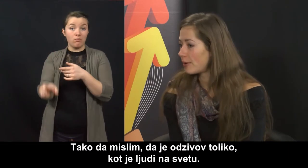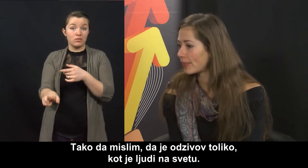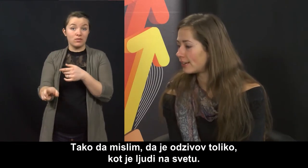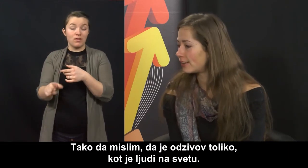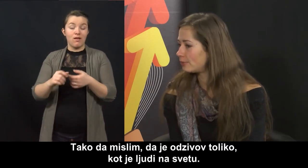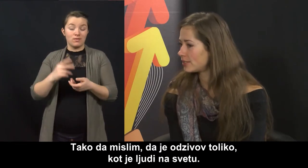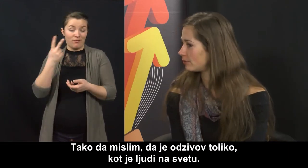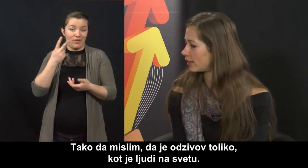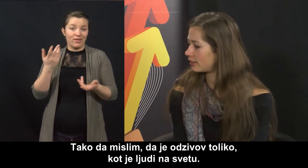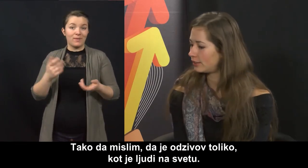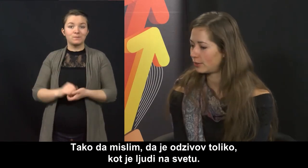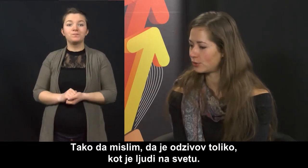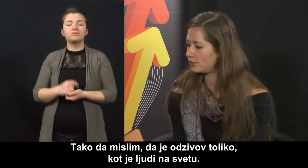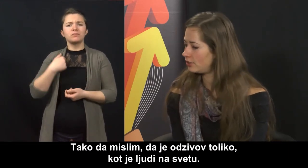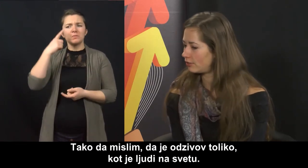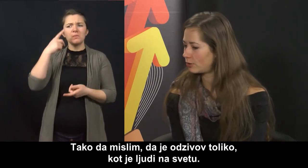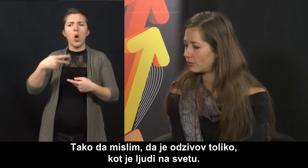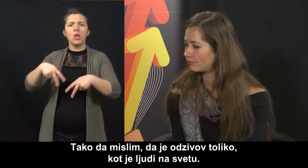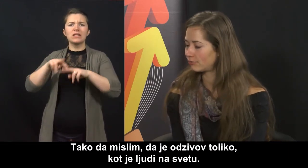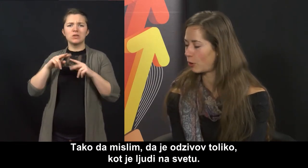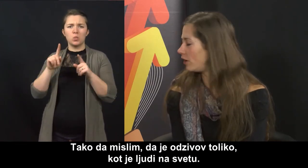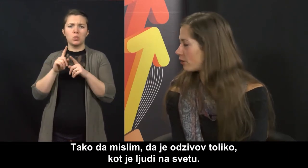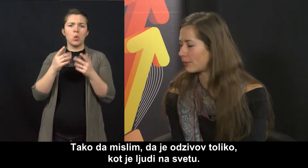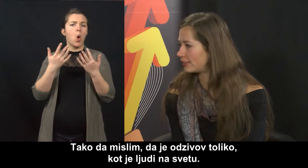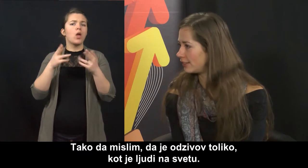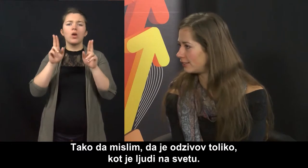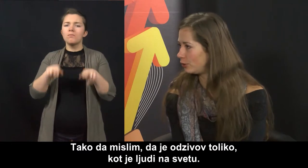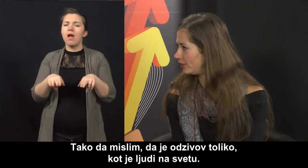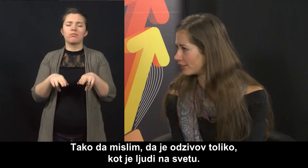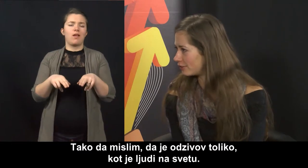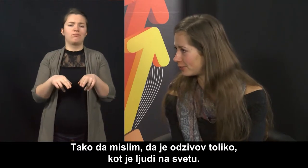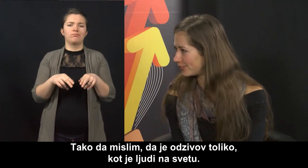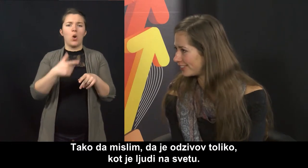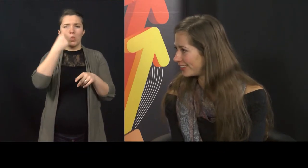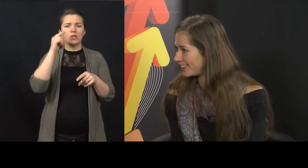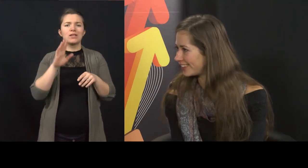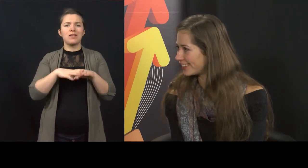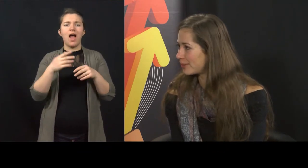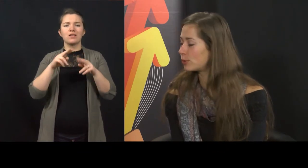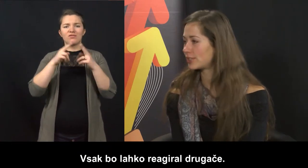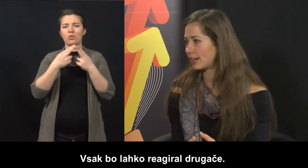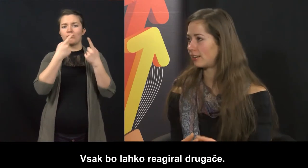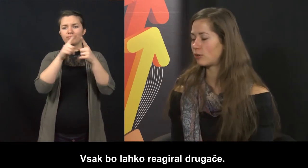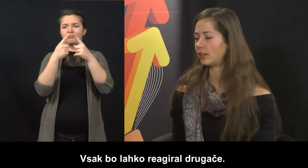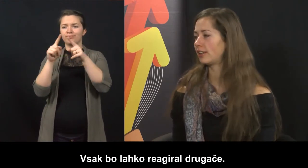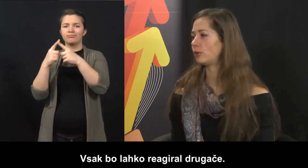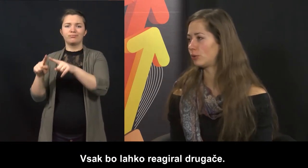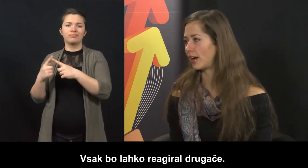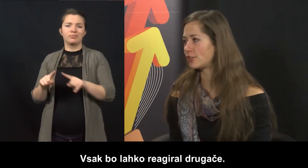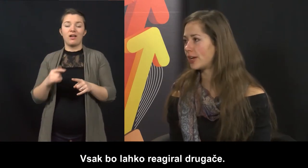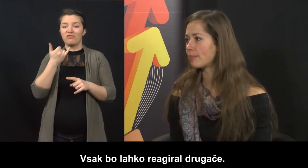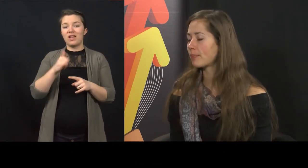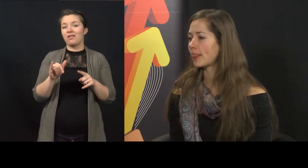Tako da mislim, da je odzival, kolikor imate ljudi na svetu. Da bo vsak lahko